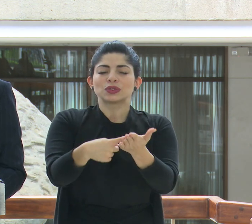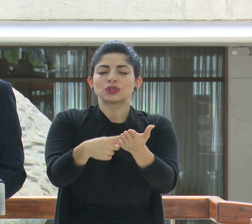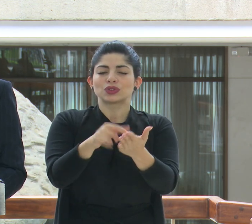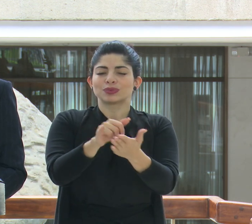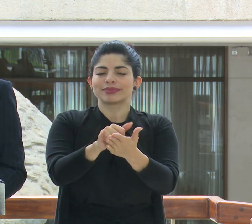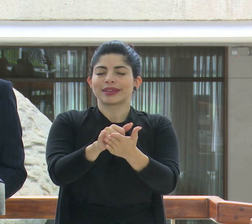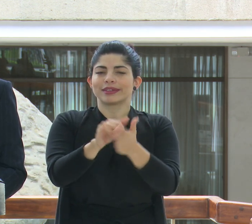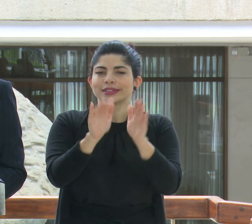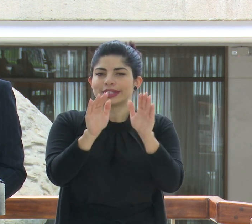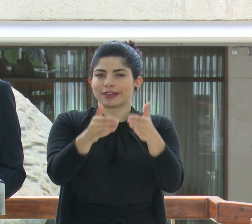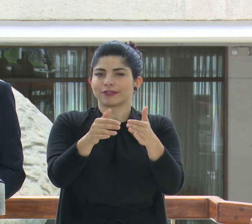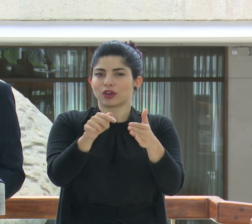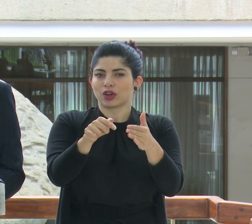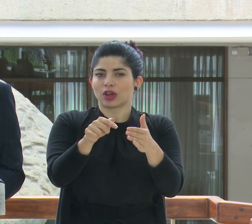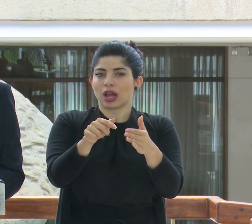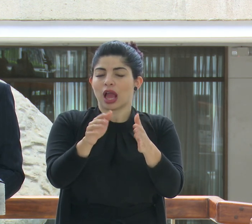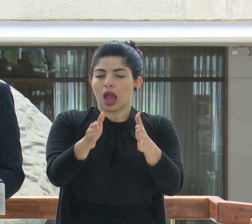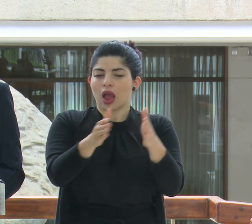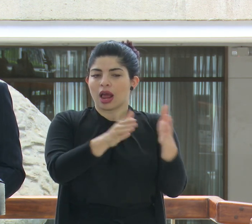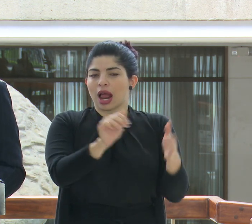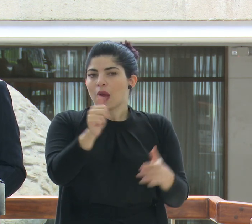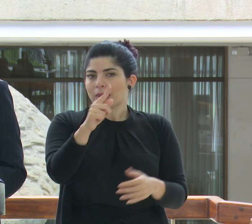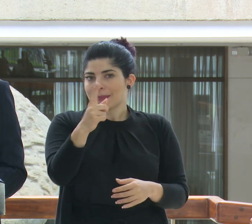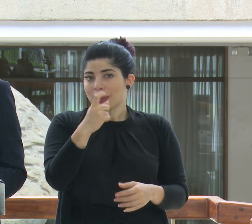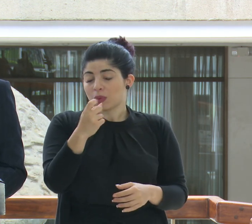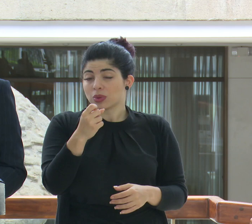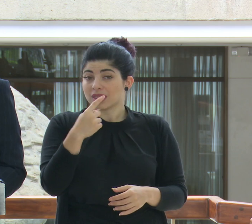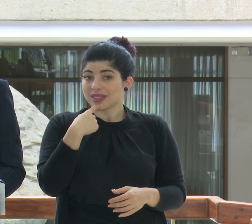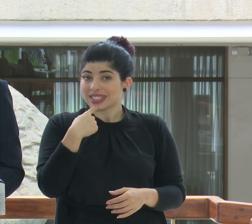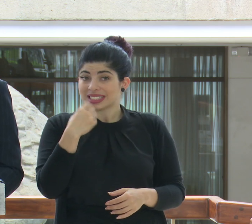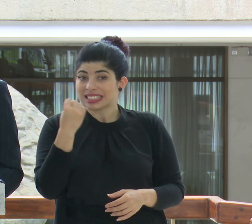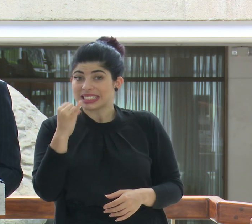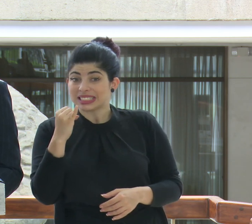sentido. Ahora, a la otra pregunta, si fue un trámite,